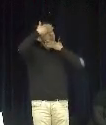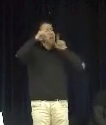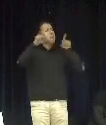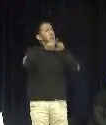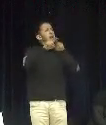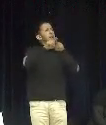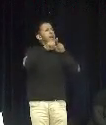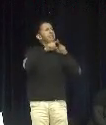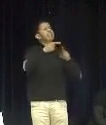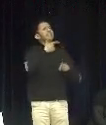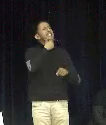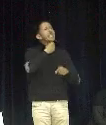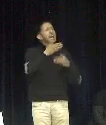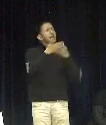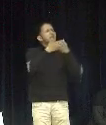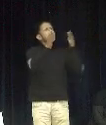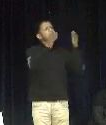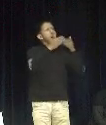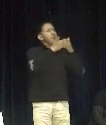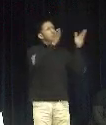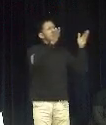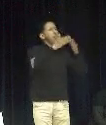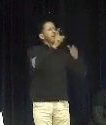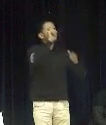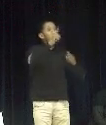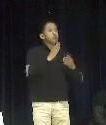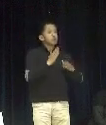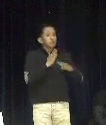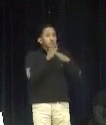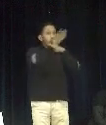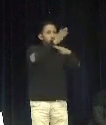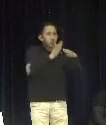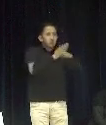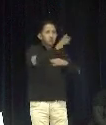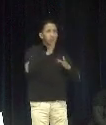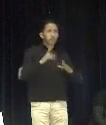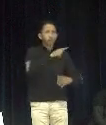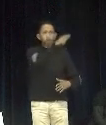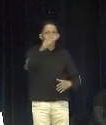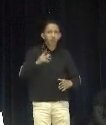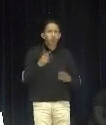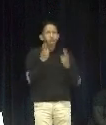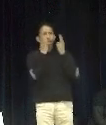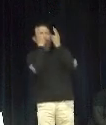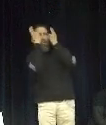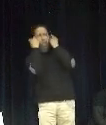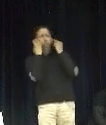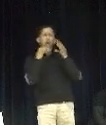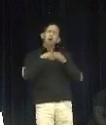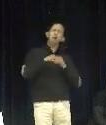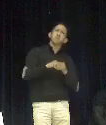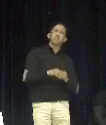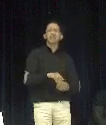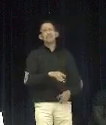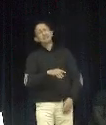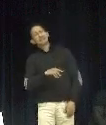لأن الحاجة طارئة للغاية. يجب أن تعلم كيف تخطو